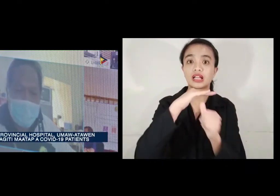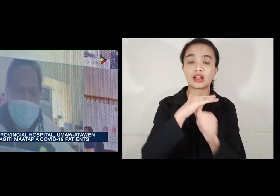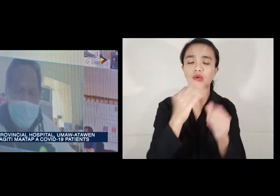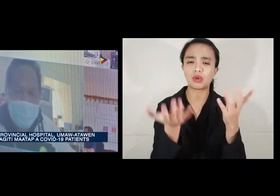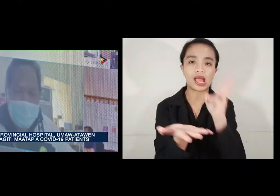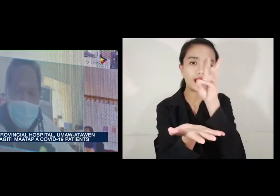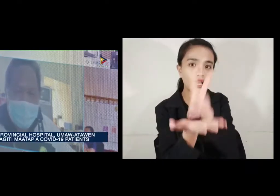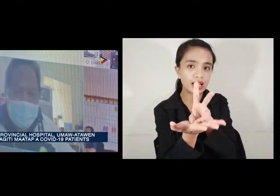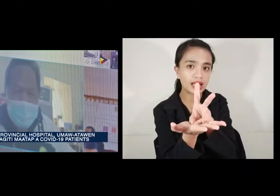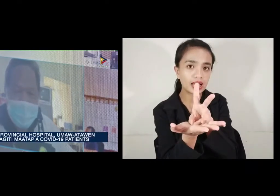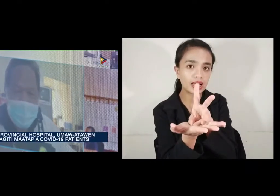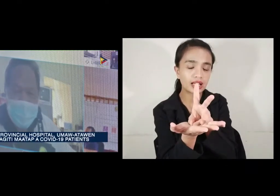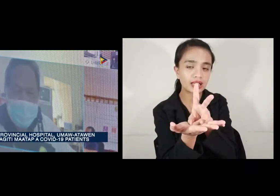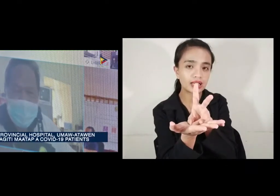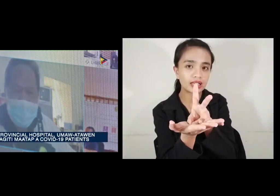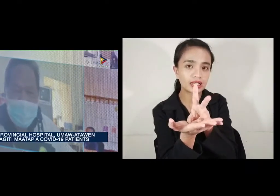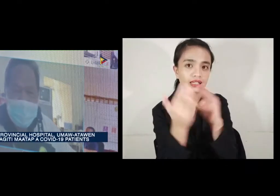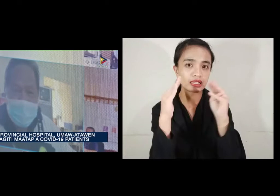located in